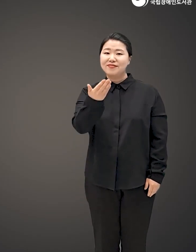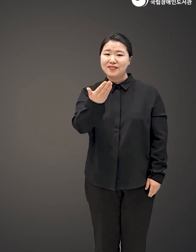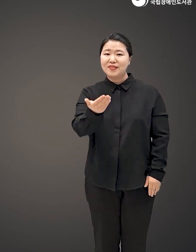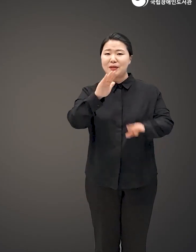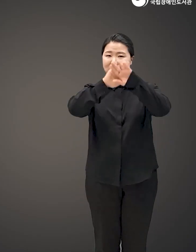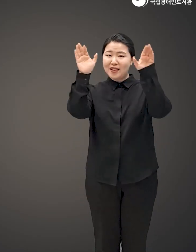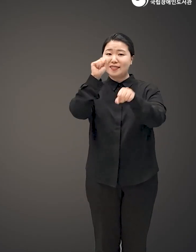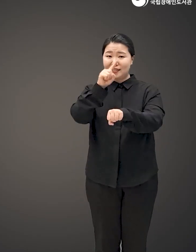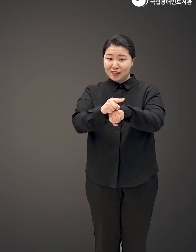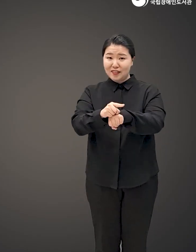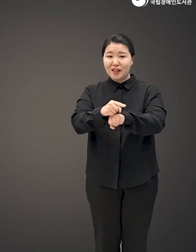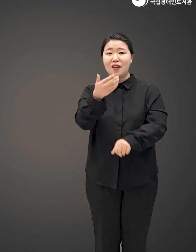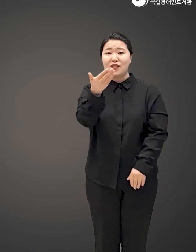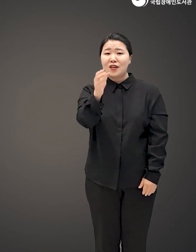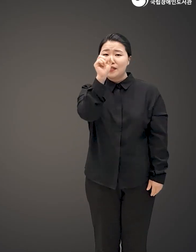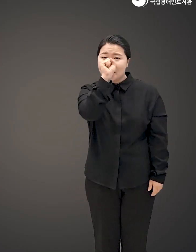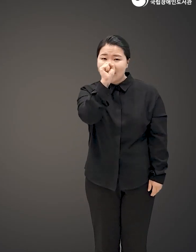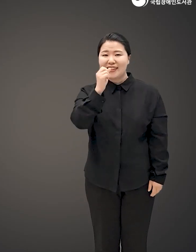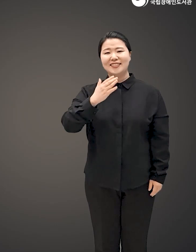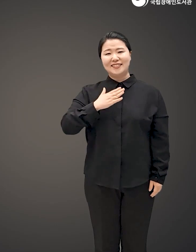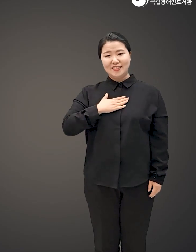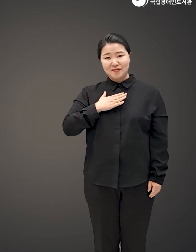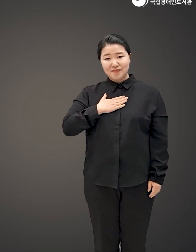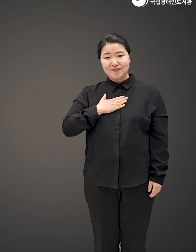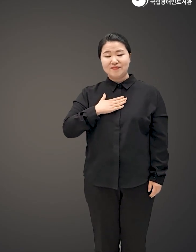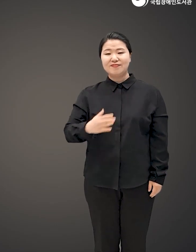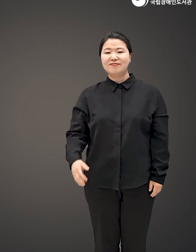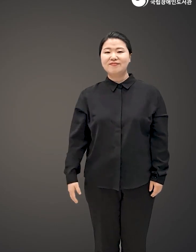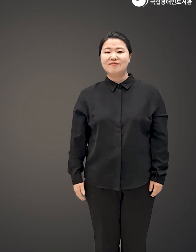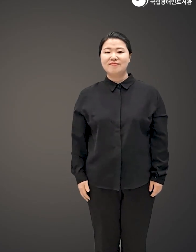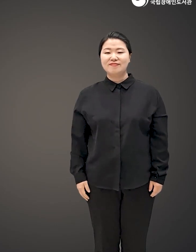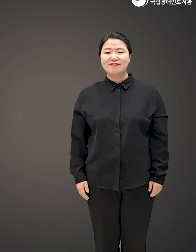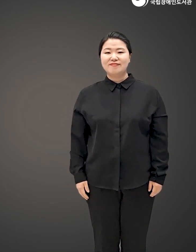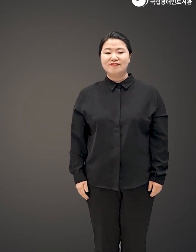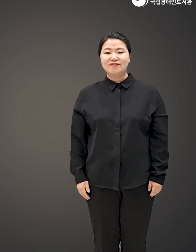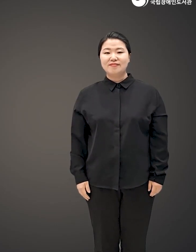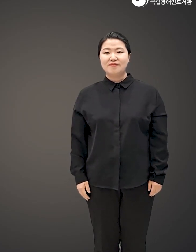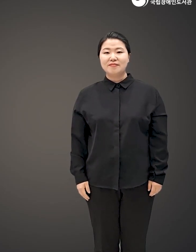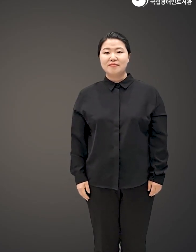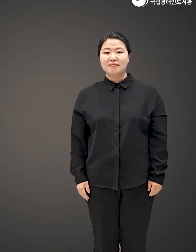그런 너라서, 너를 좋아한 나라서.